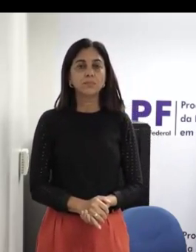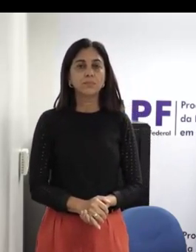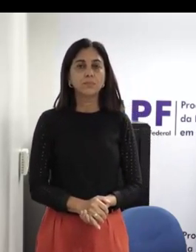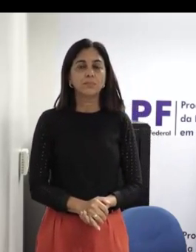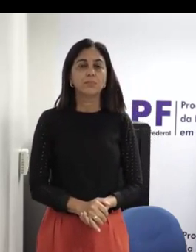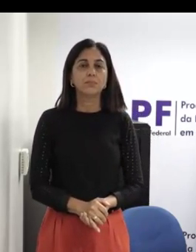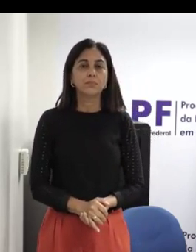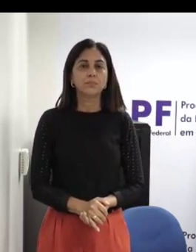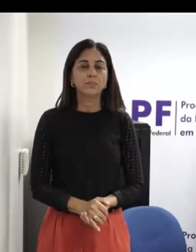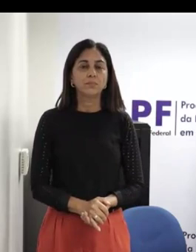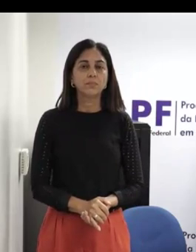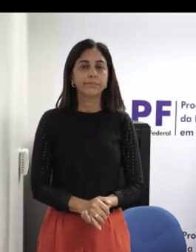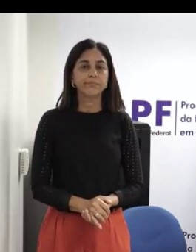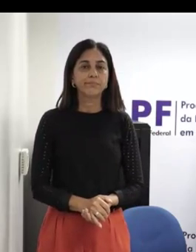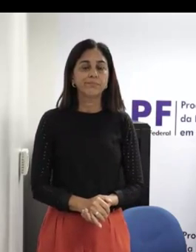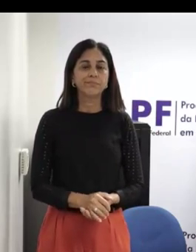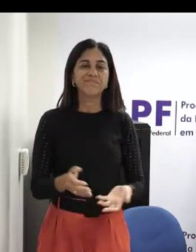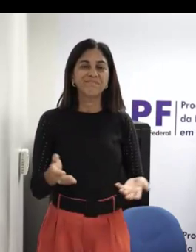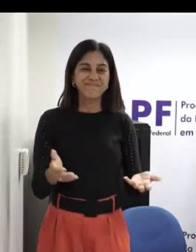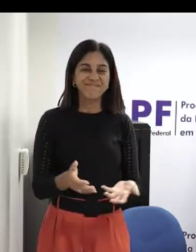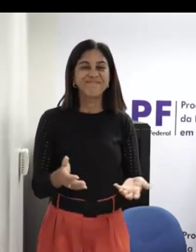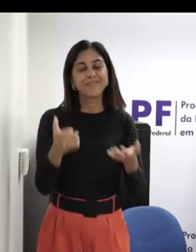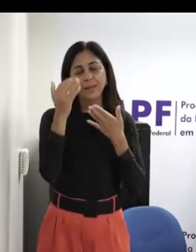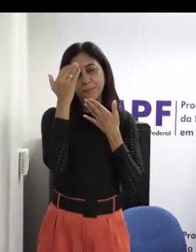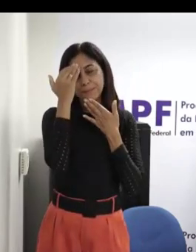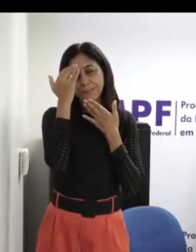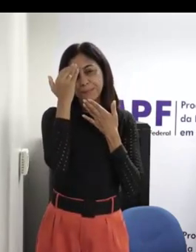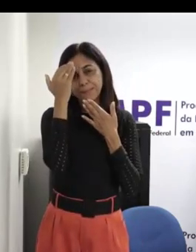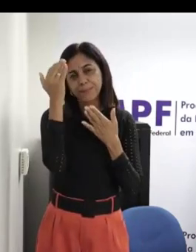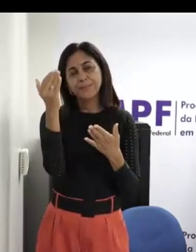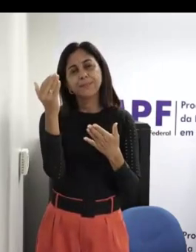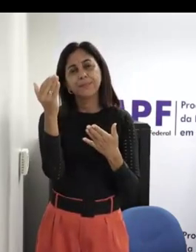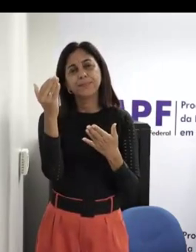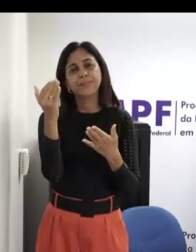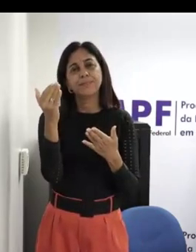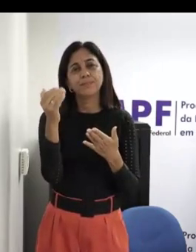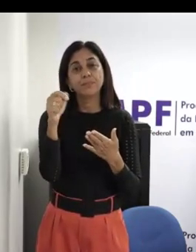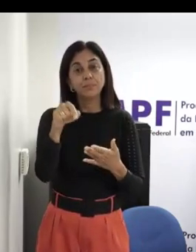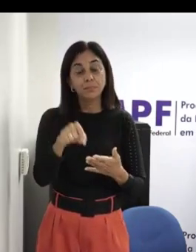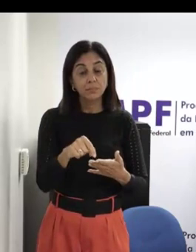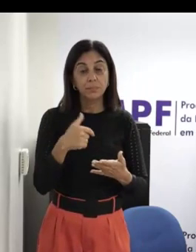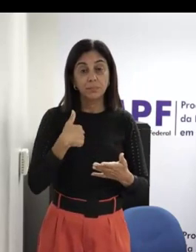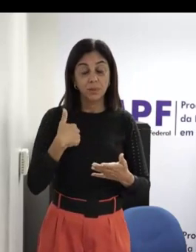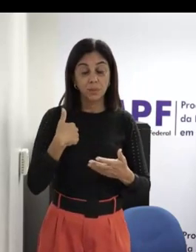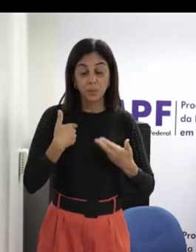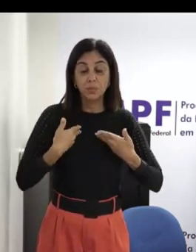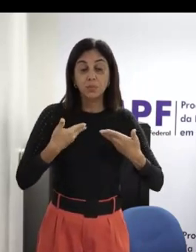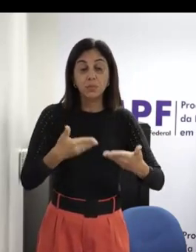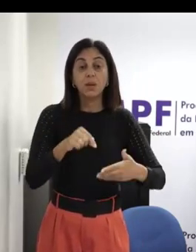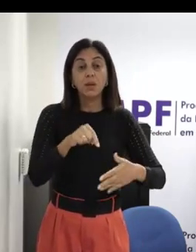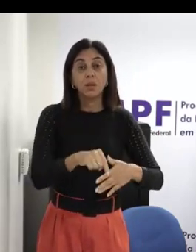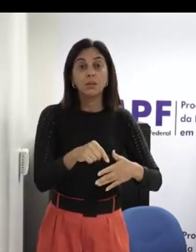eh mais uma vez agradecer acho que nunca nunca é demais agradecer a oportunidade agradecer as pessoas